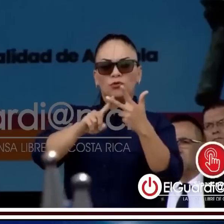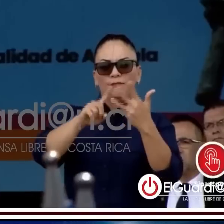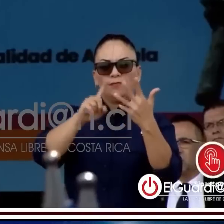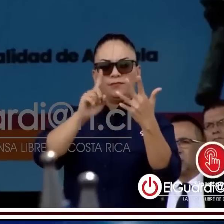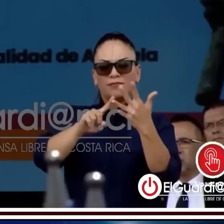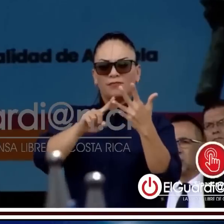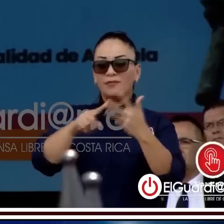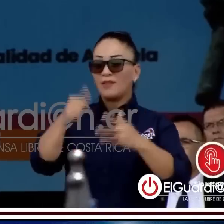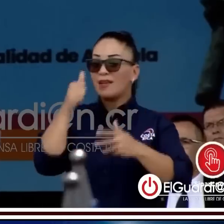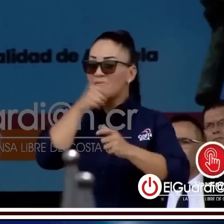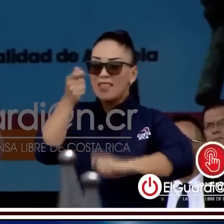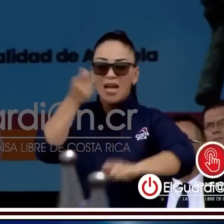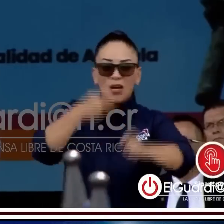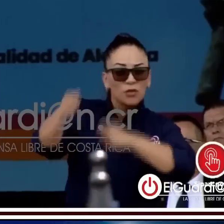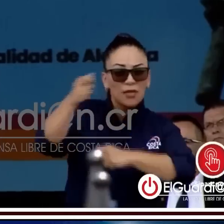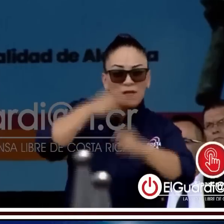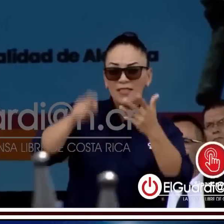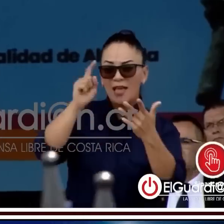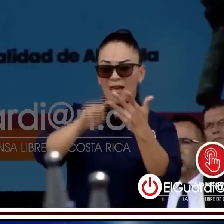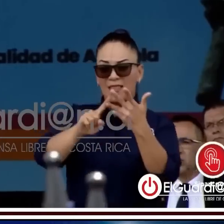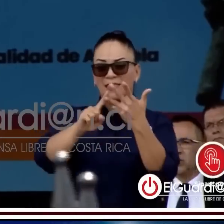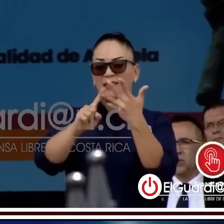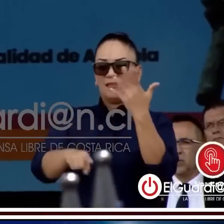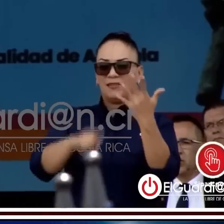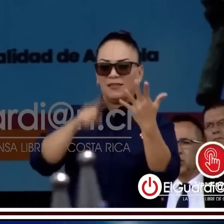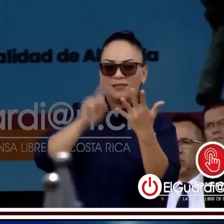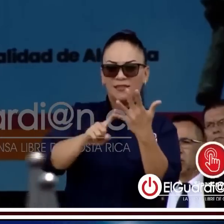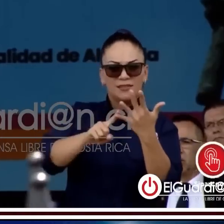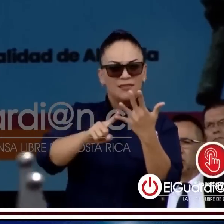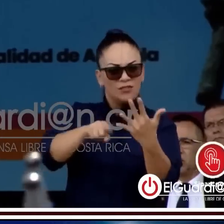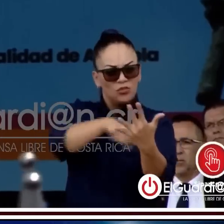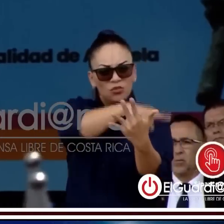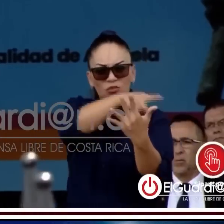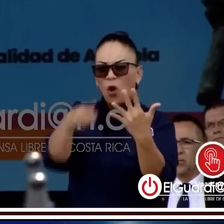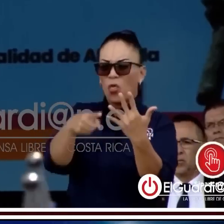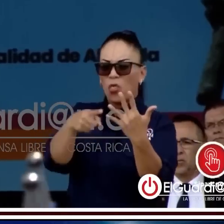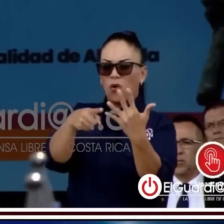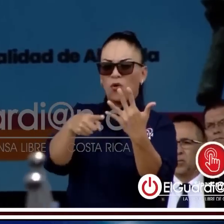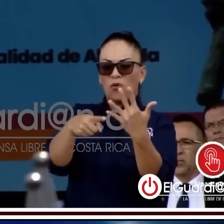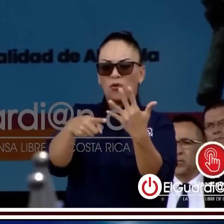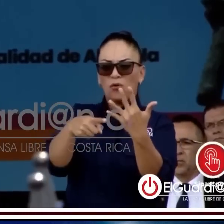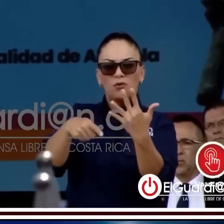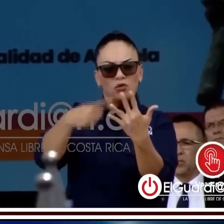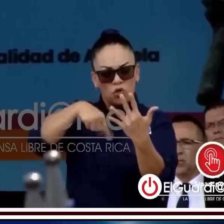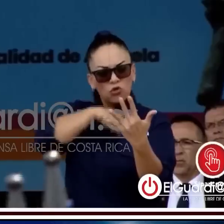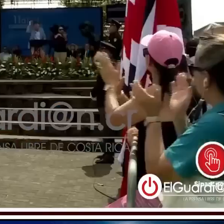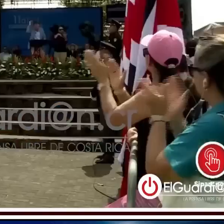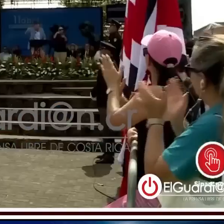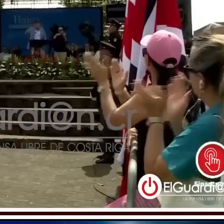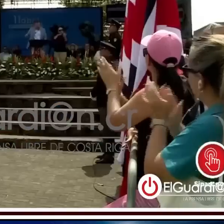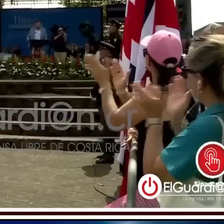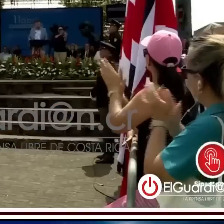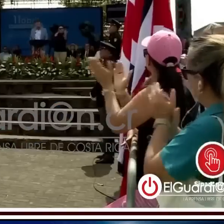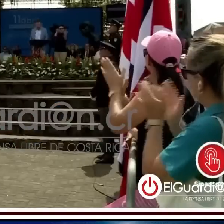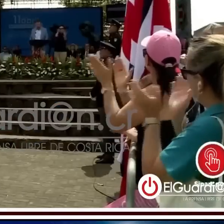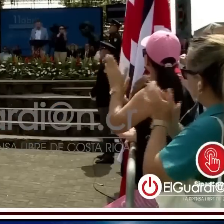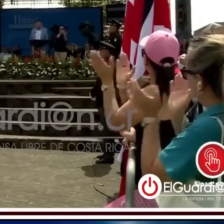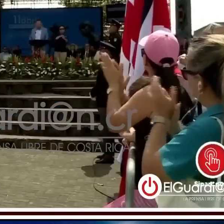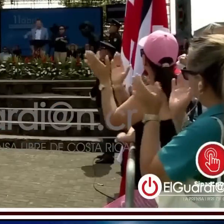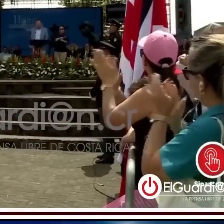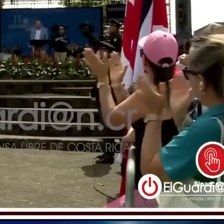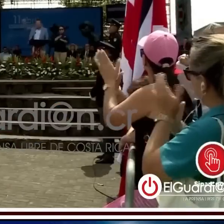los narcotraficantes, los vamos a ir porque vamos a vencer.